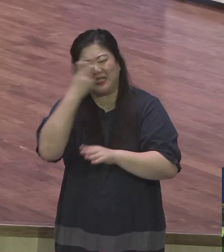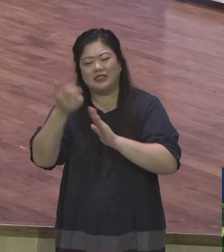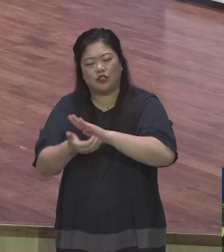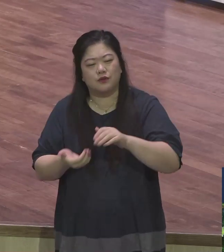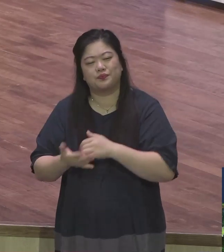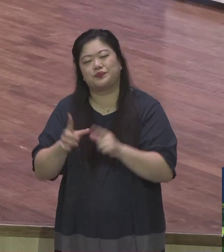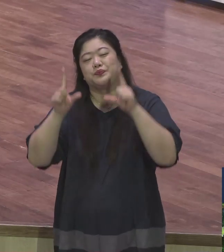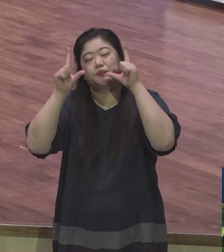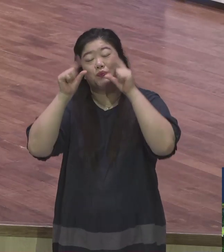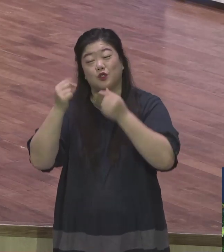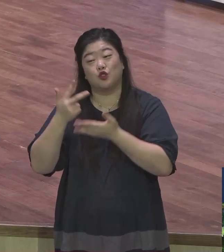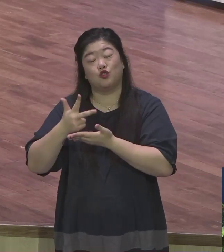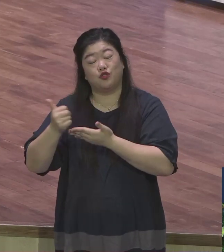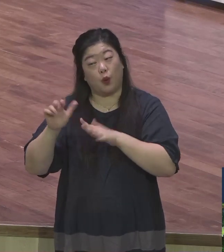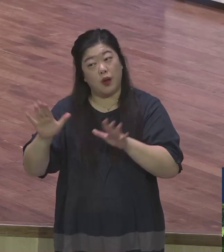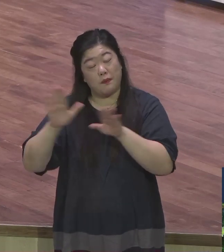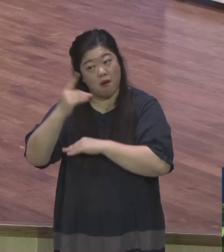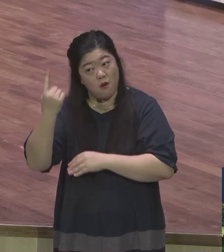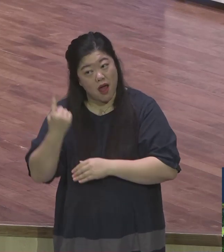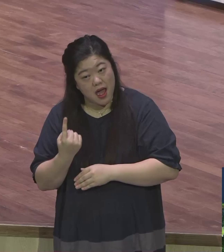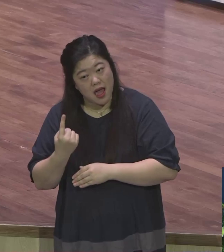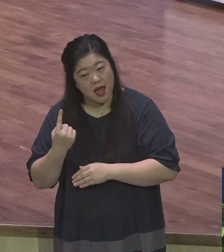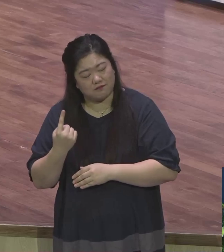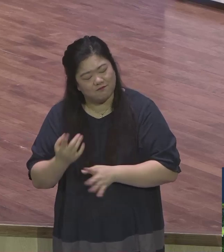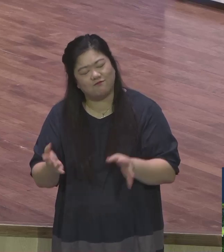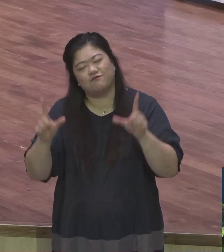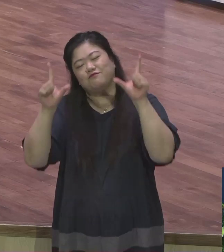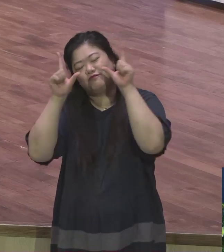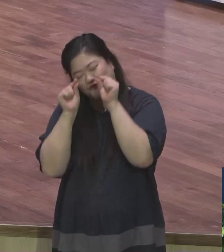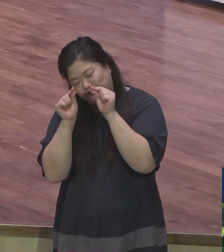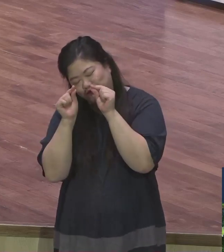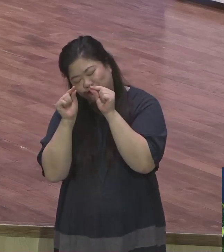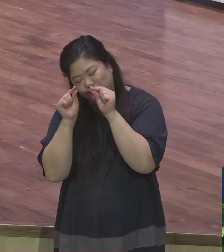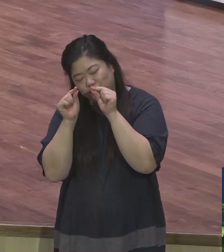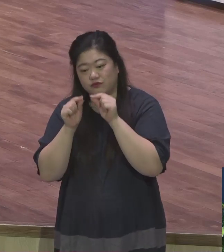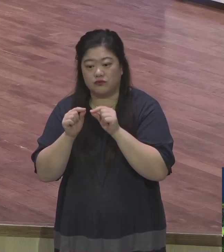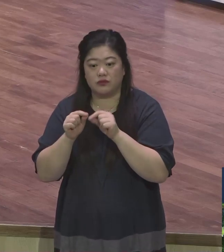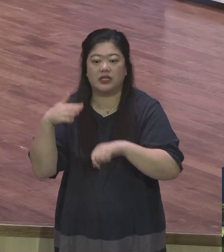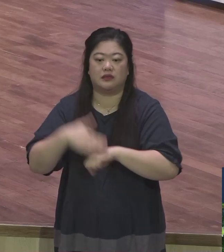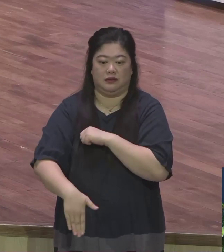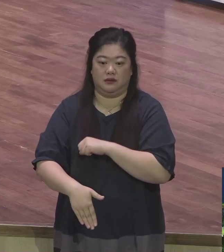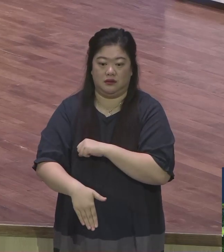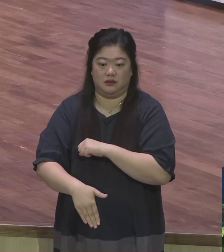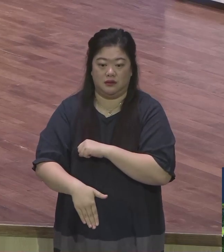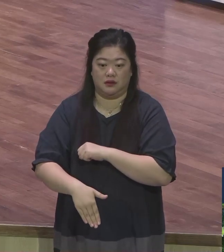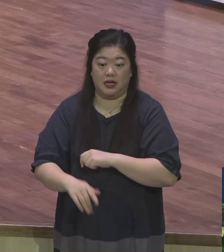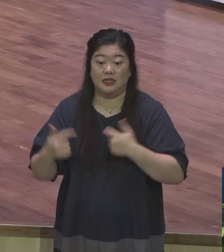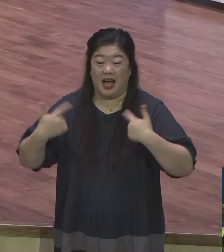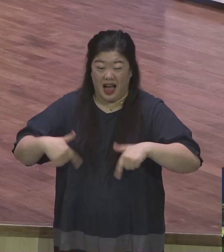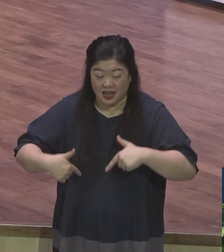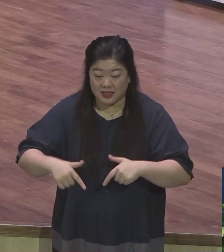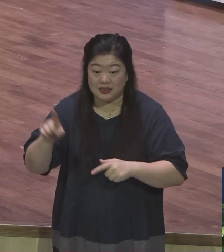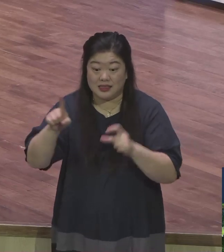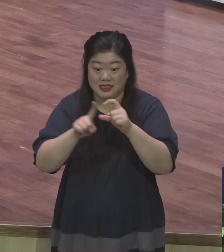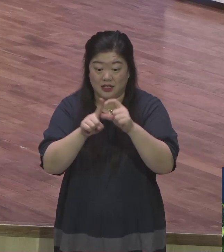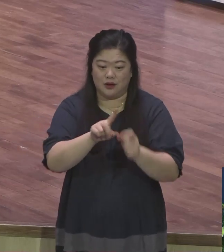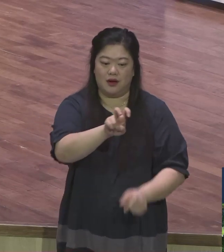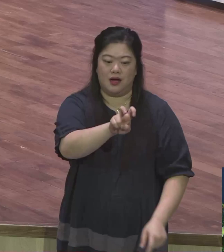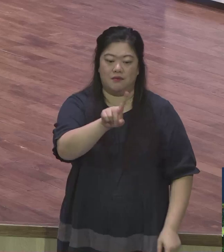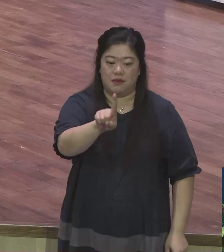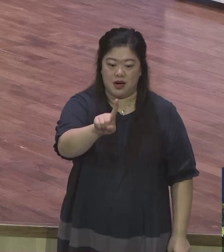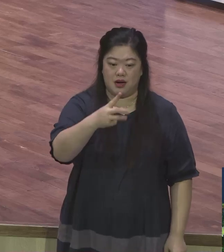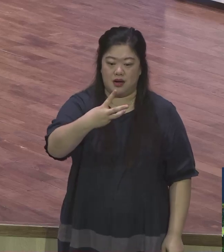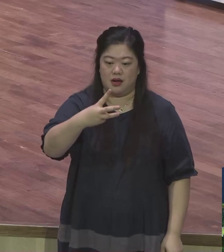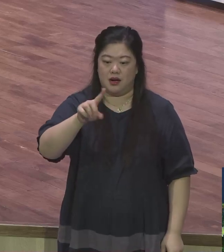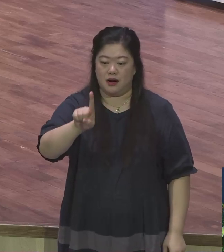매일매일 사람의 모임은요 모임 때 헤어지면 모임 만나면 마라나타 헤어질 때